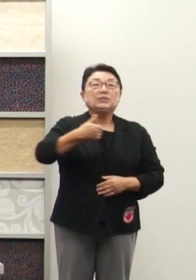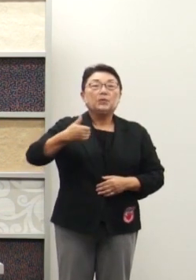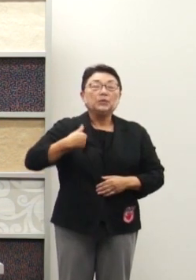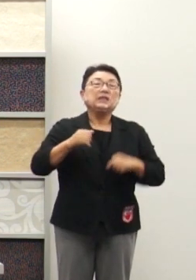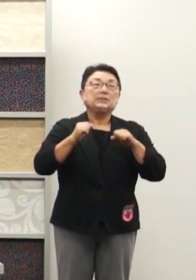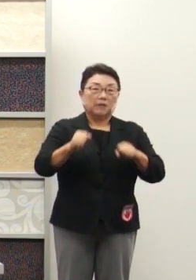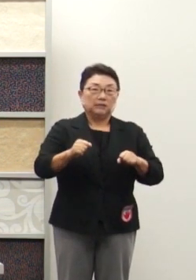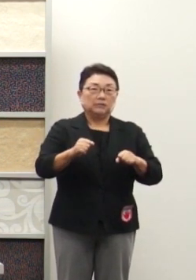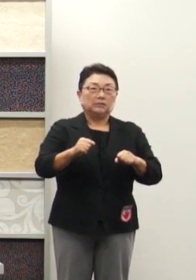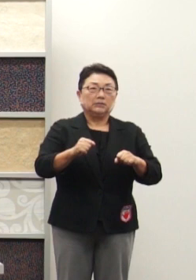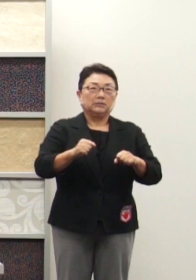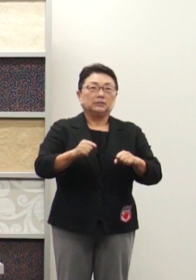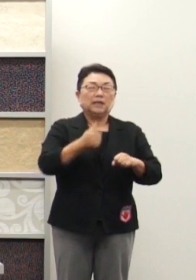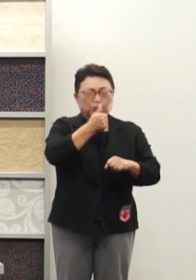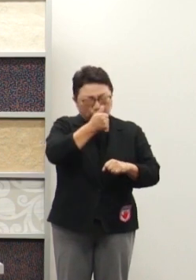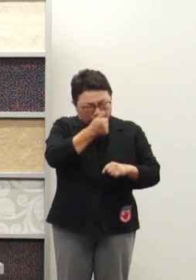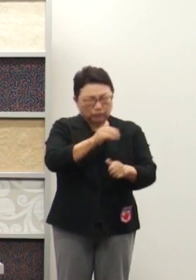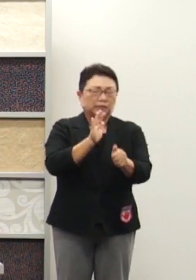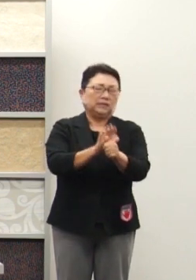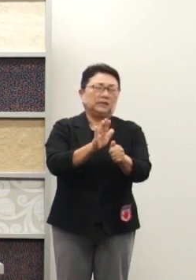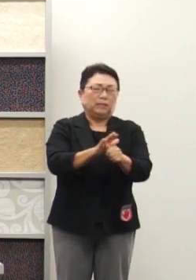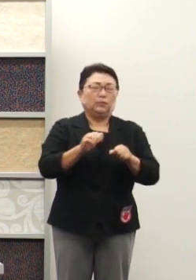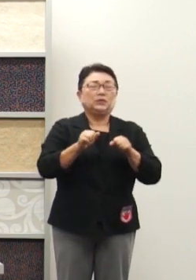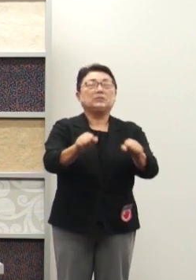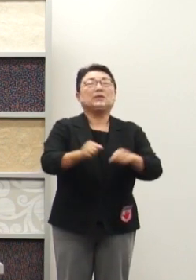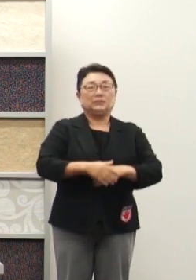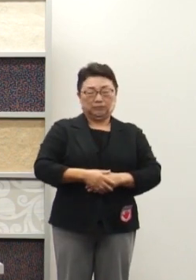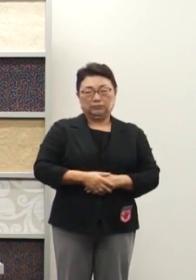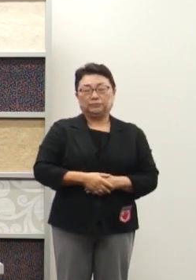し、より手厚い支援を行ってまいります。